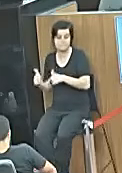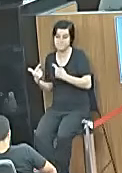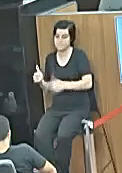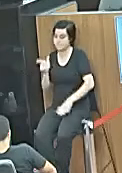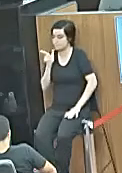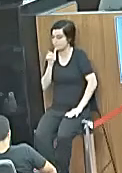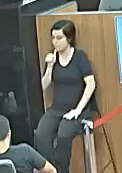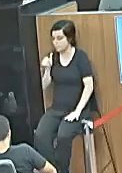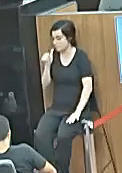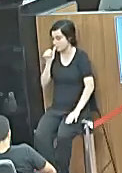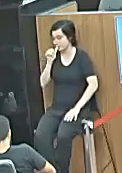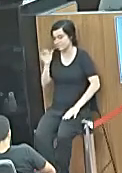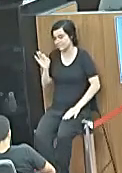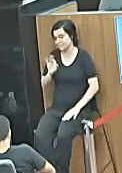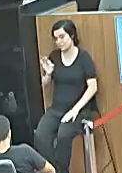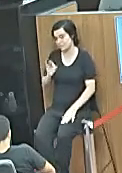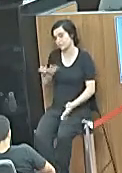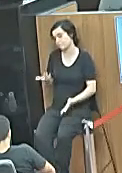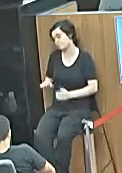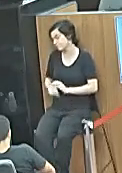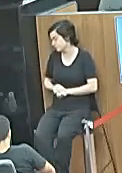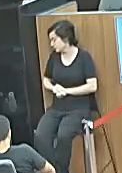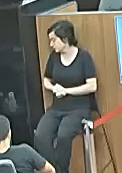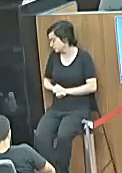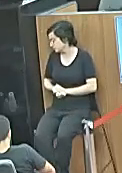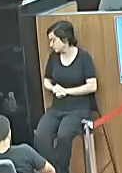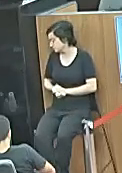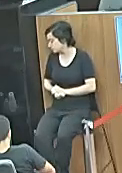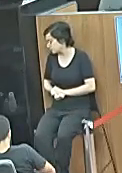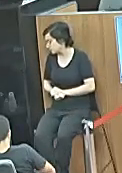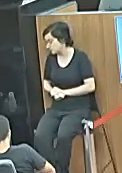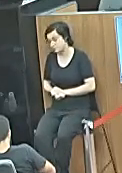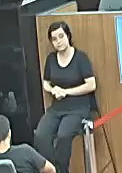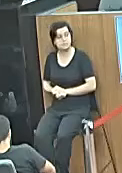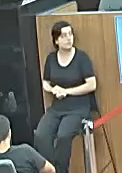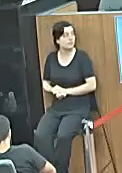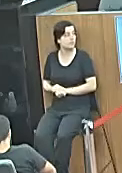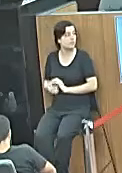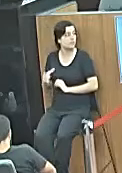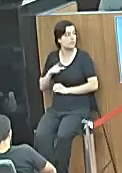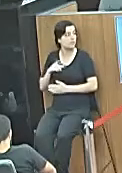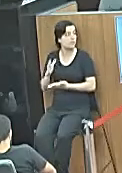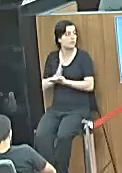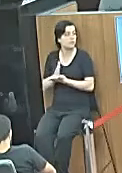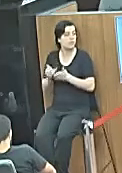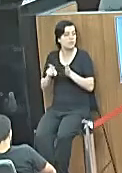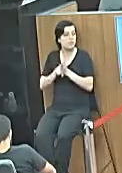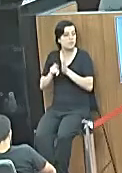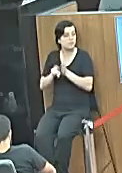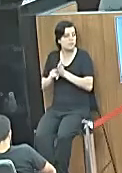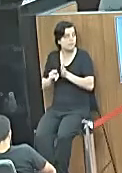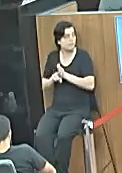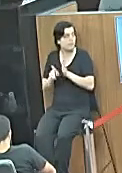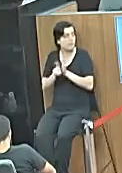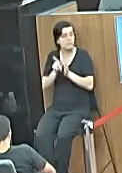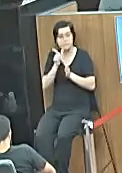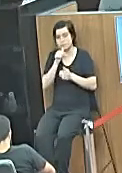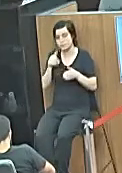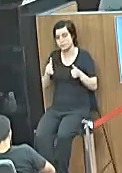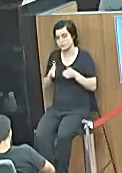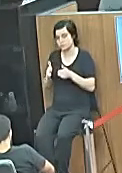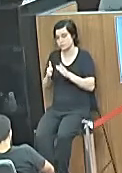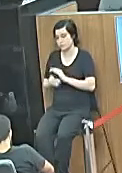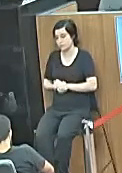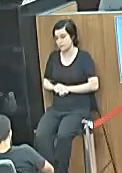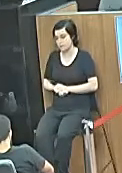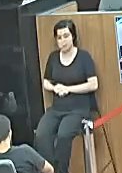nem para beber parabéns também tá ouvindo muita muito questionamento em relação ao ir embora só aí pois